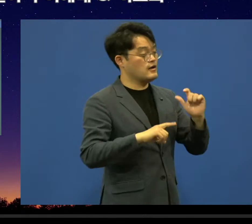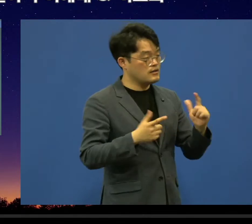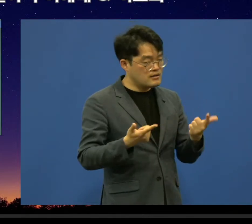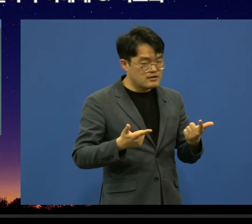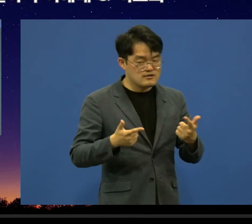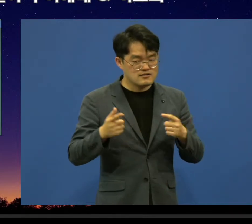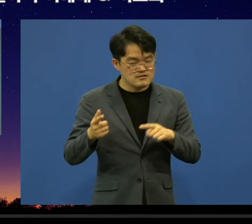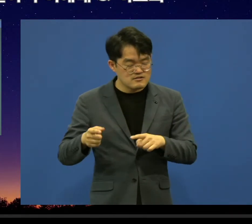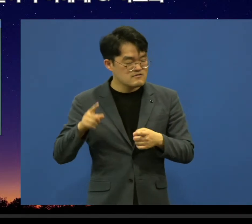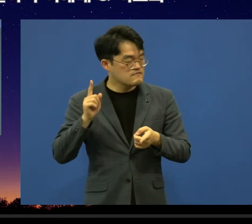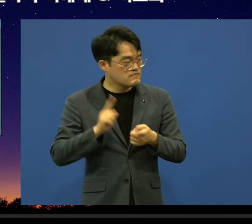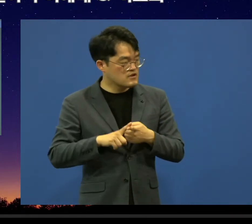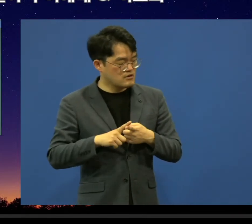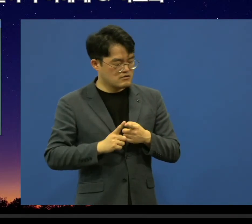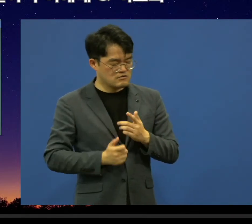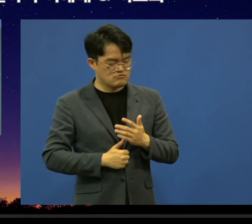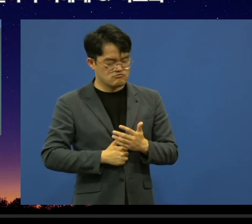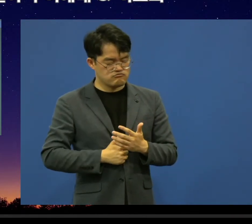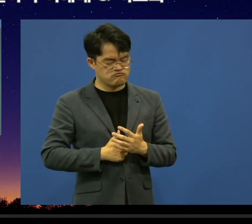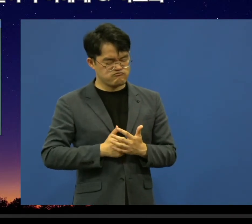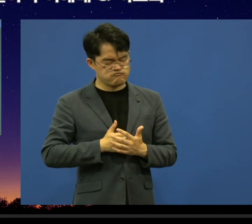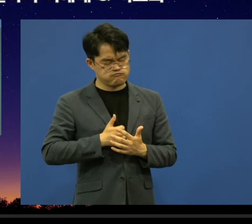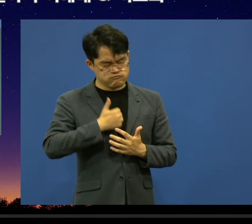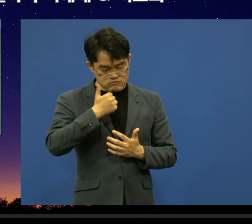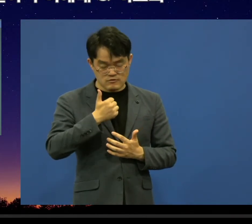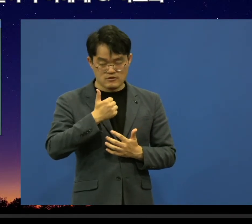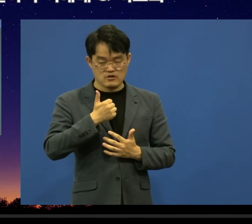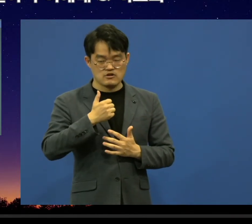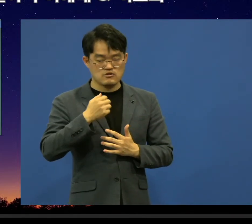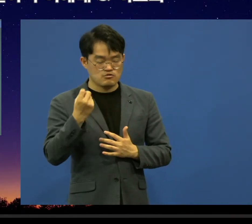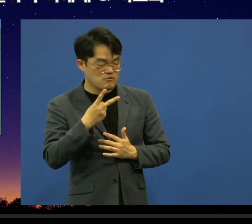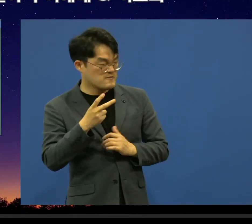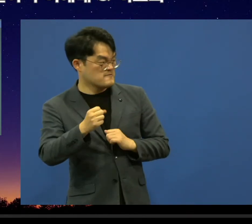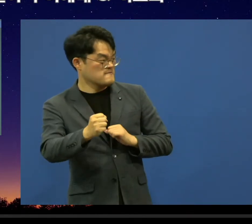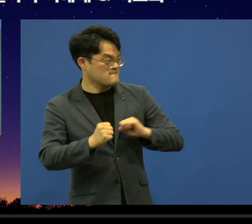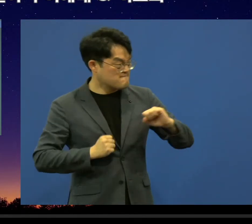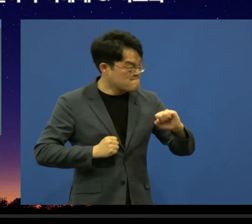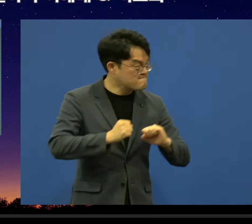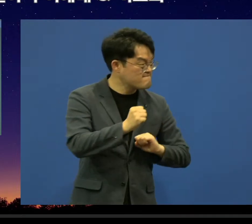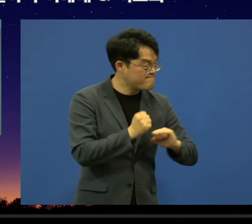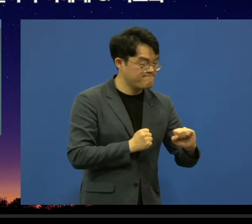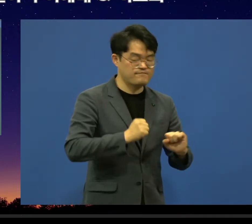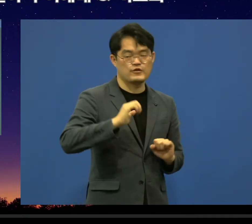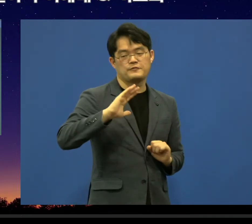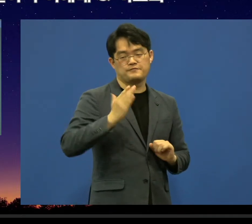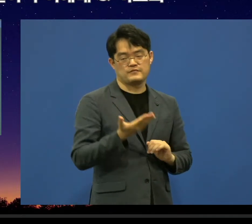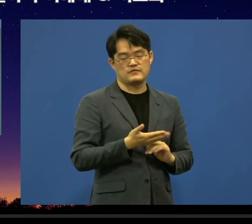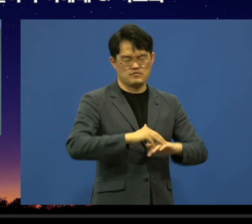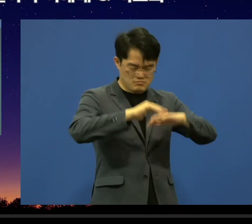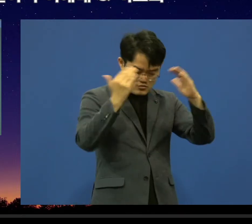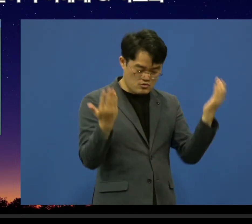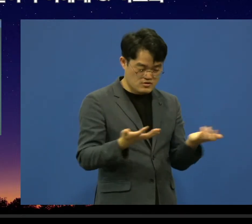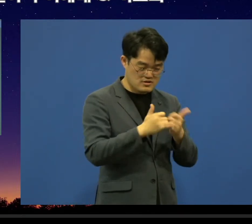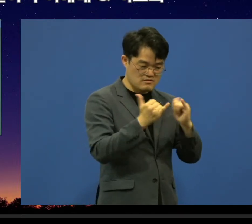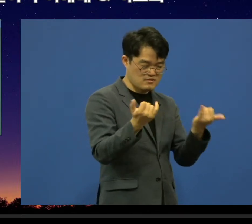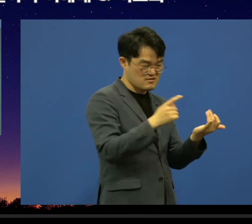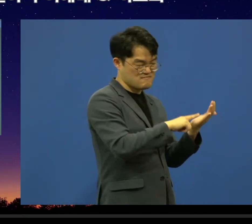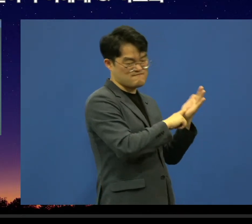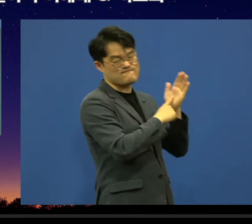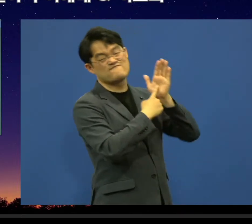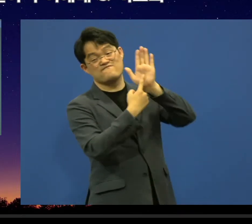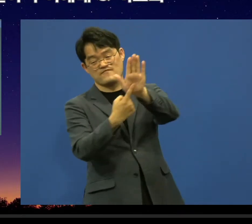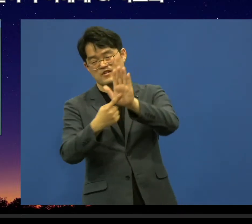행동으로 이어진 그의 다짐이 분노로 표출된 것입니다. 모든 사람 앞에서 표현한 그의